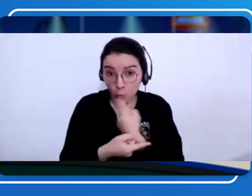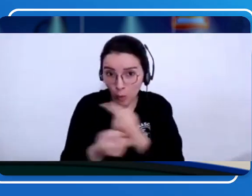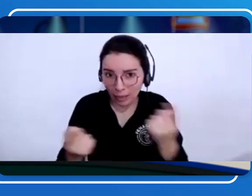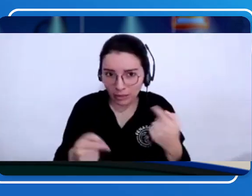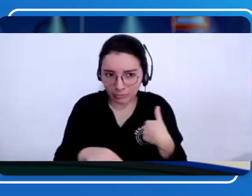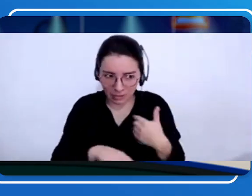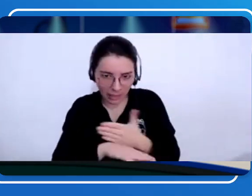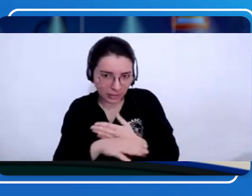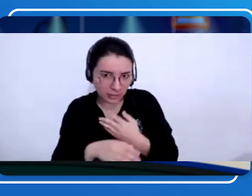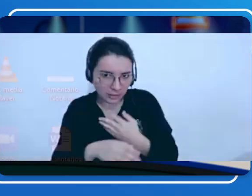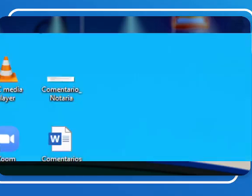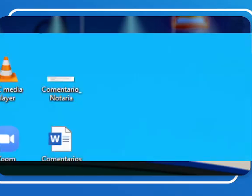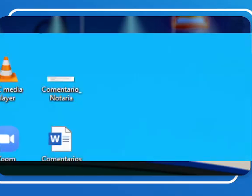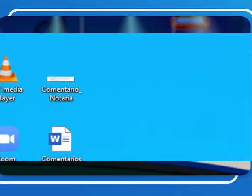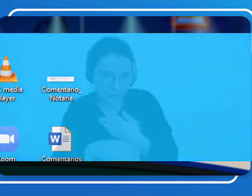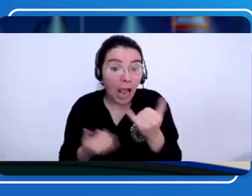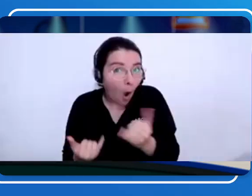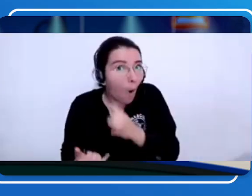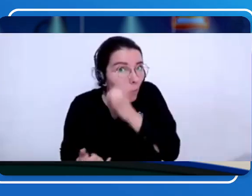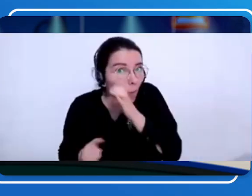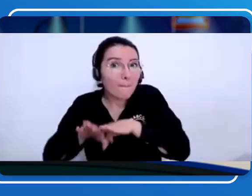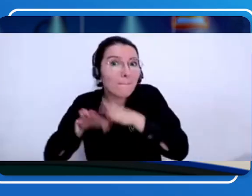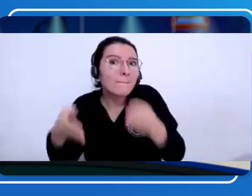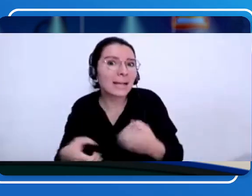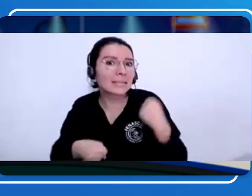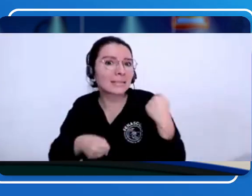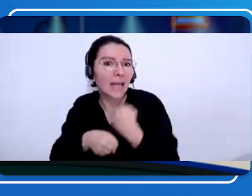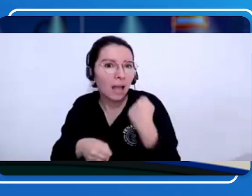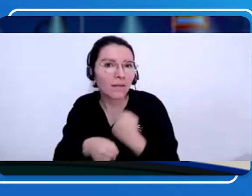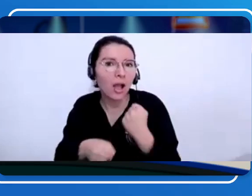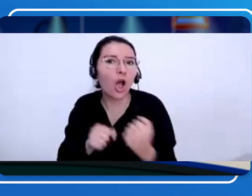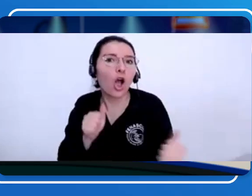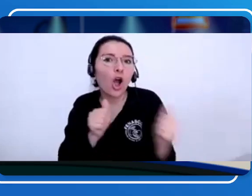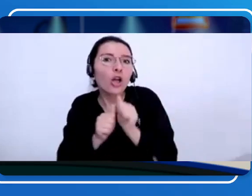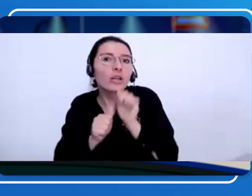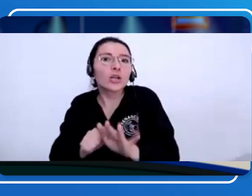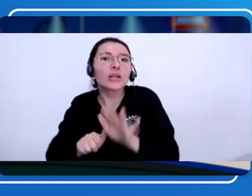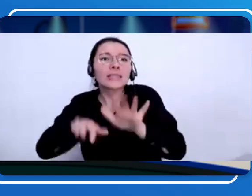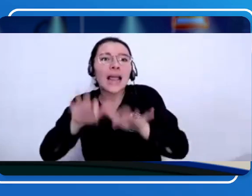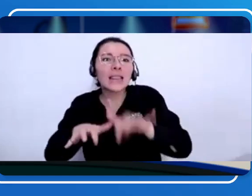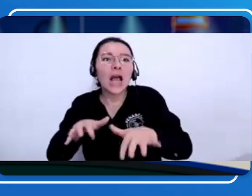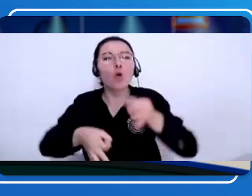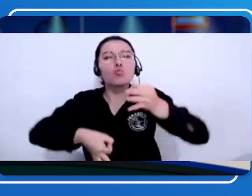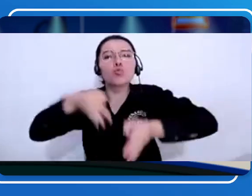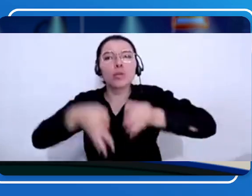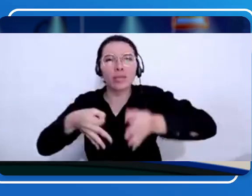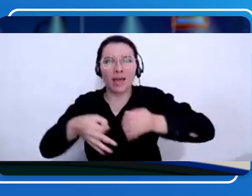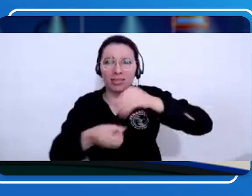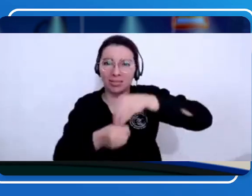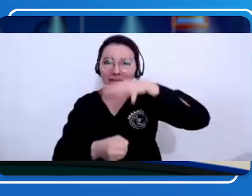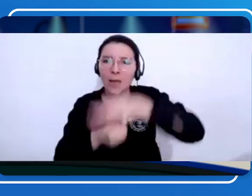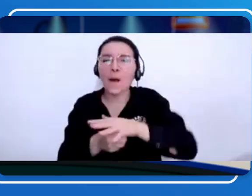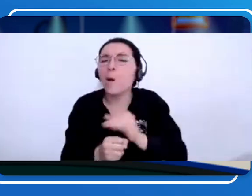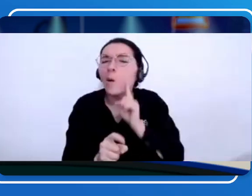estamos haciendo mesas de trabajo con la Secretaría Jurídica Distrital para